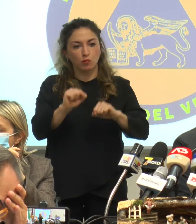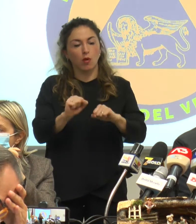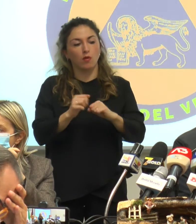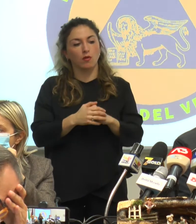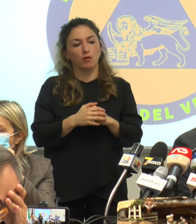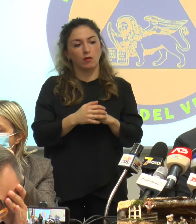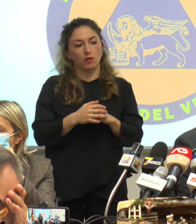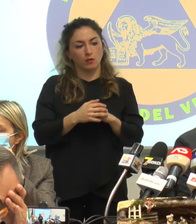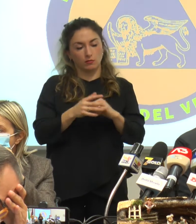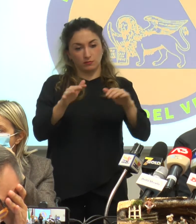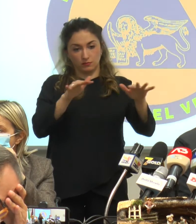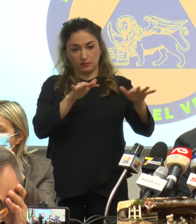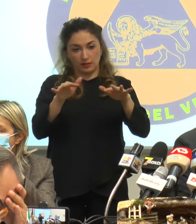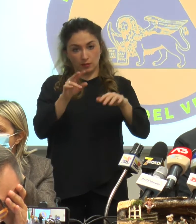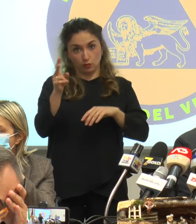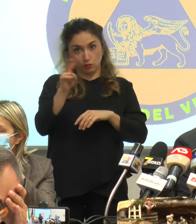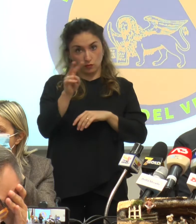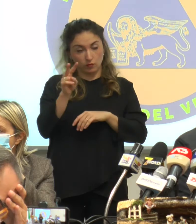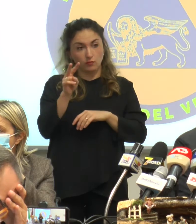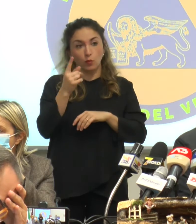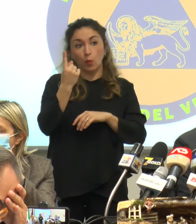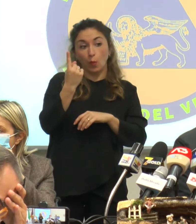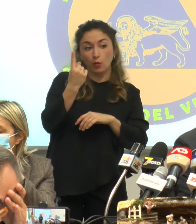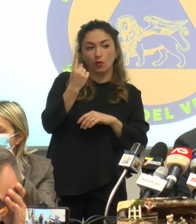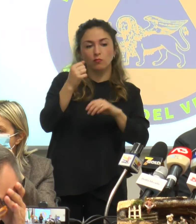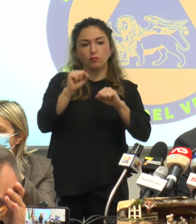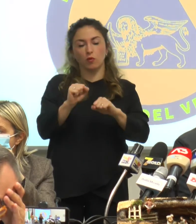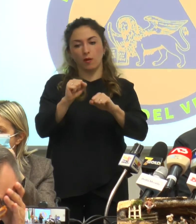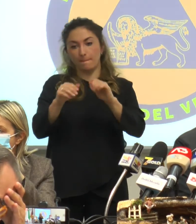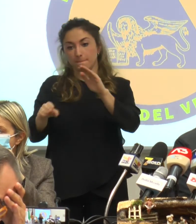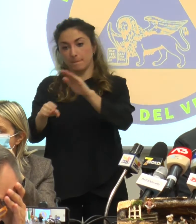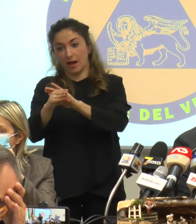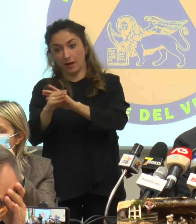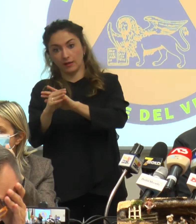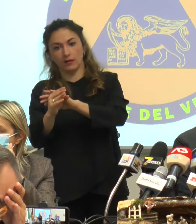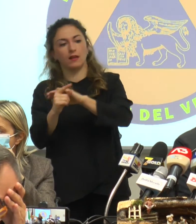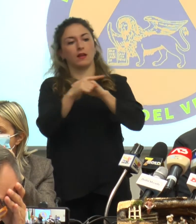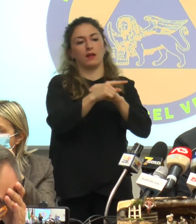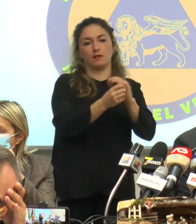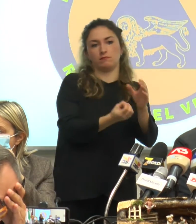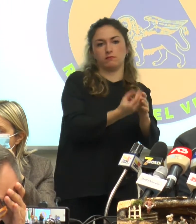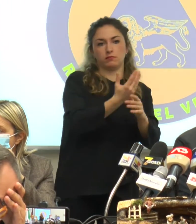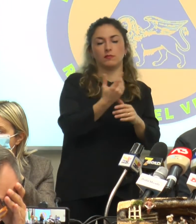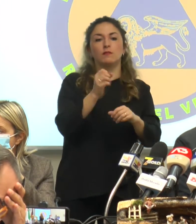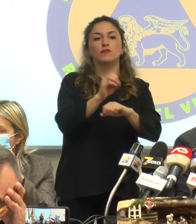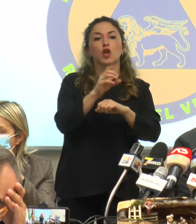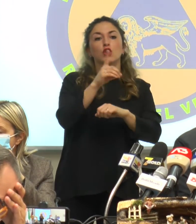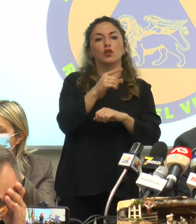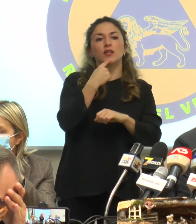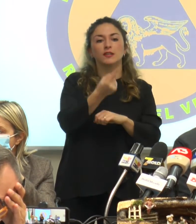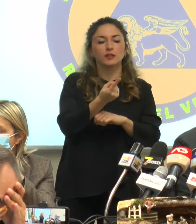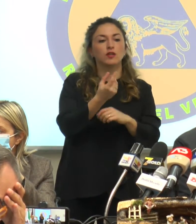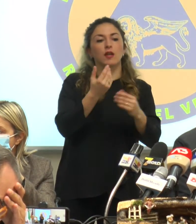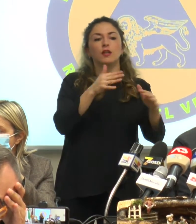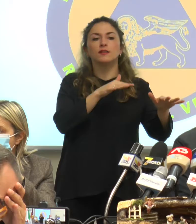possa essere stato in qualche modo una forma di innesco per l'altra. In modo particolare il professor Doglioni dice: un terremoto si